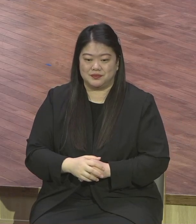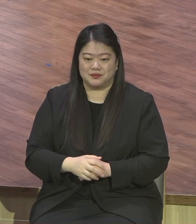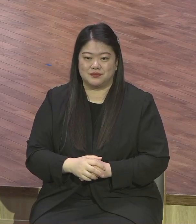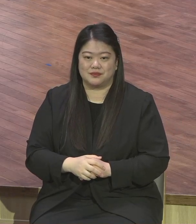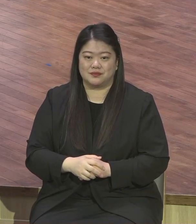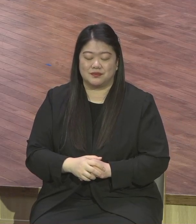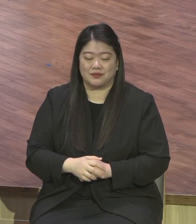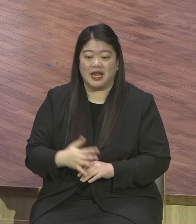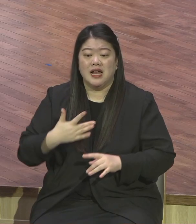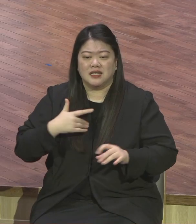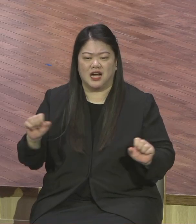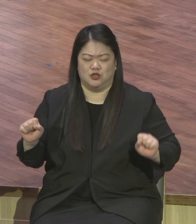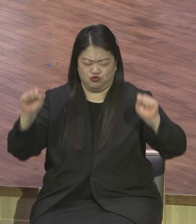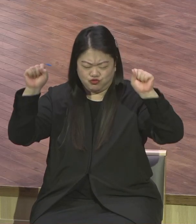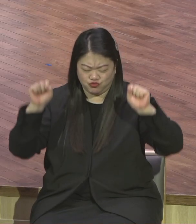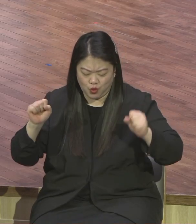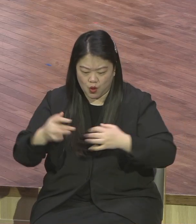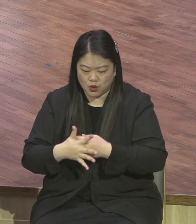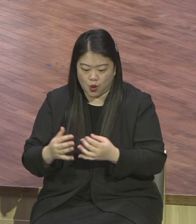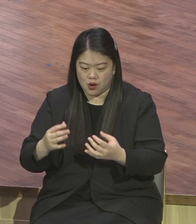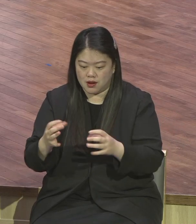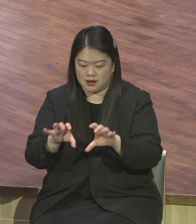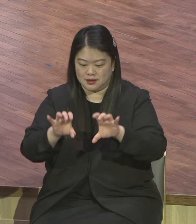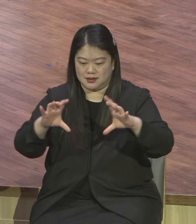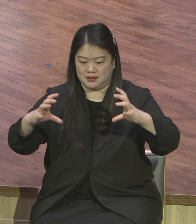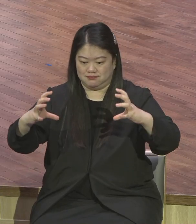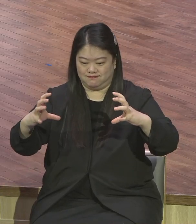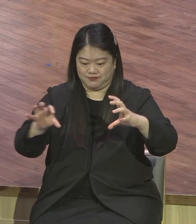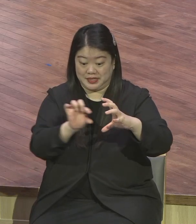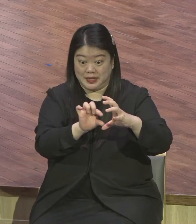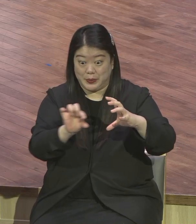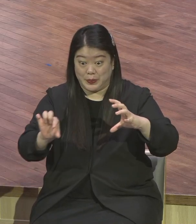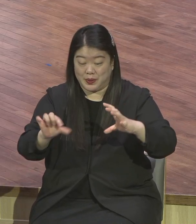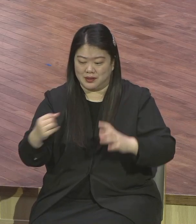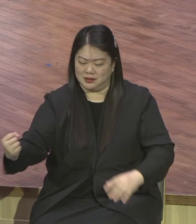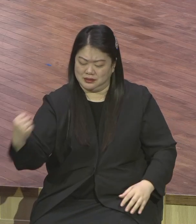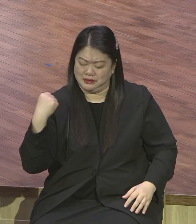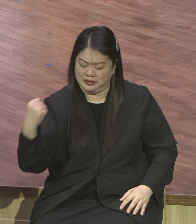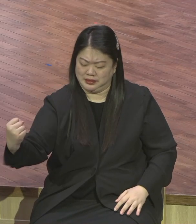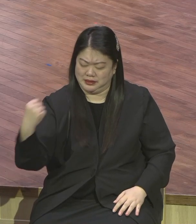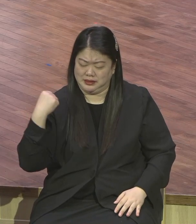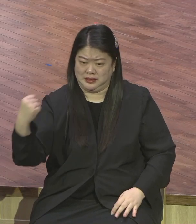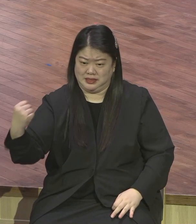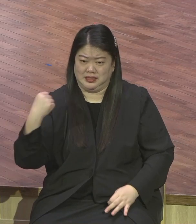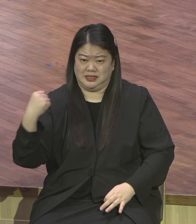명도 맥살을 잡아본 적이 없어요. 어제 잘